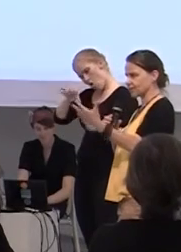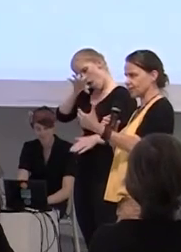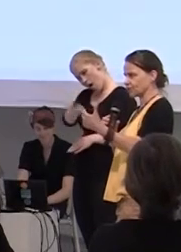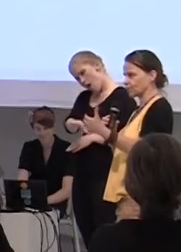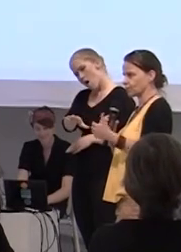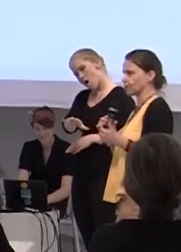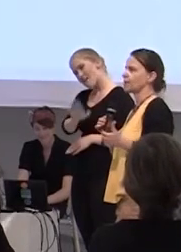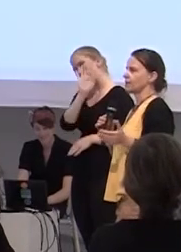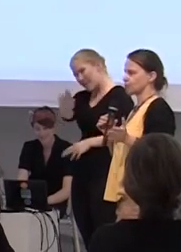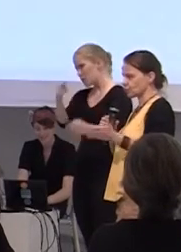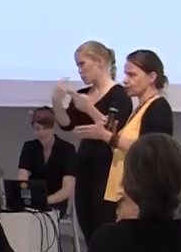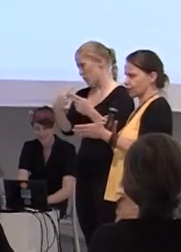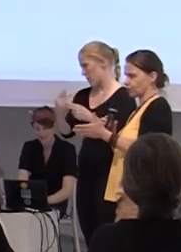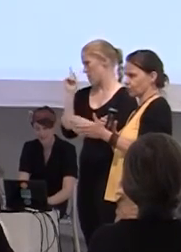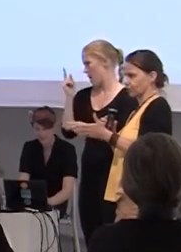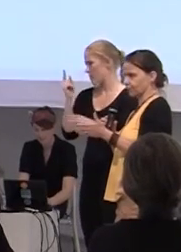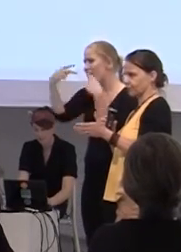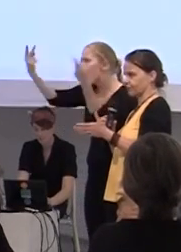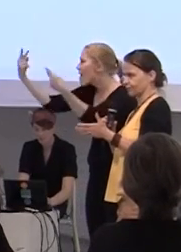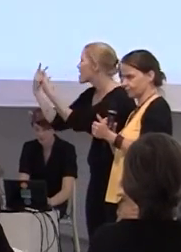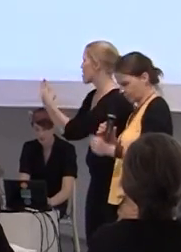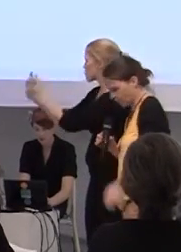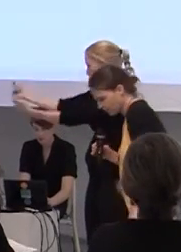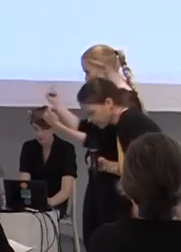sehnání vlastně další podpory přesuní na rodiče.